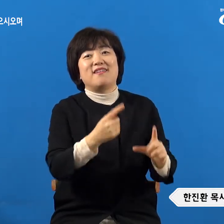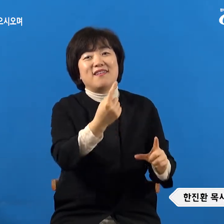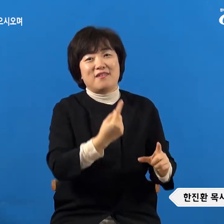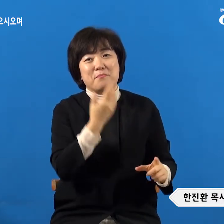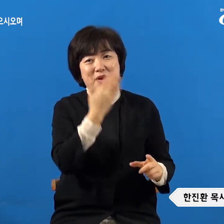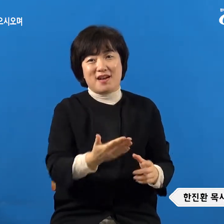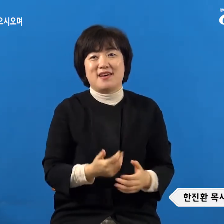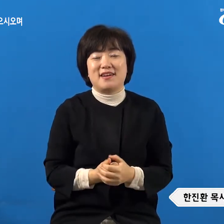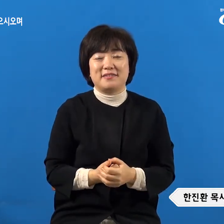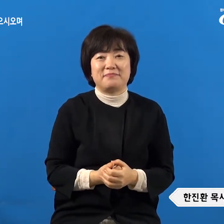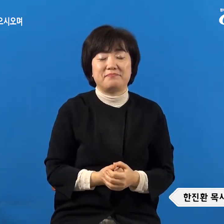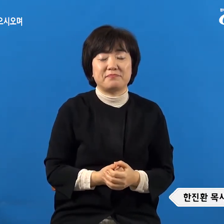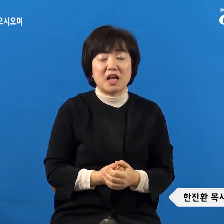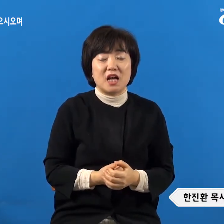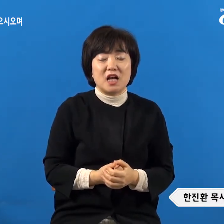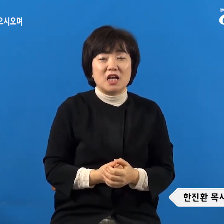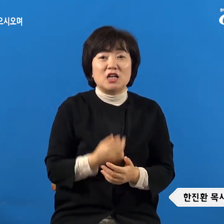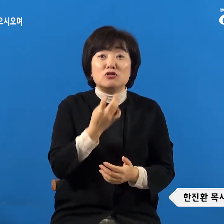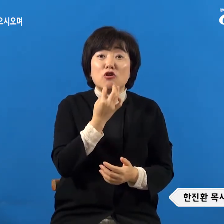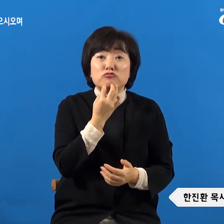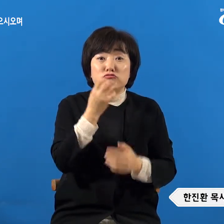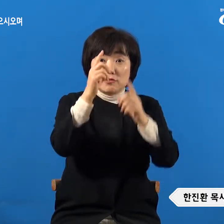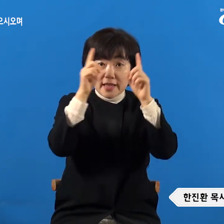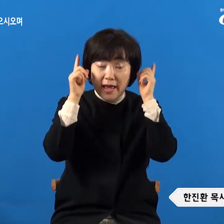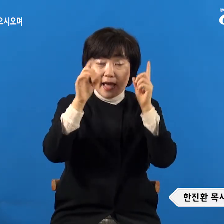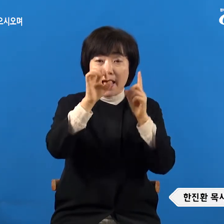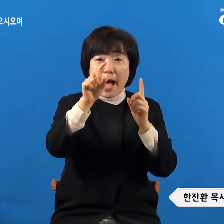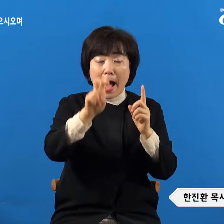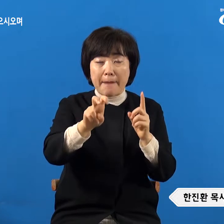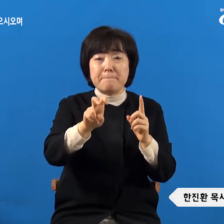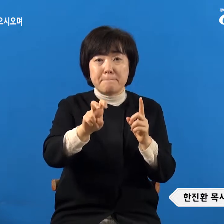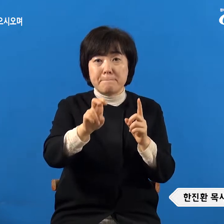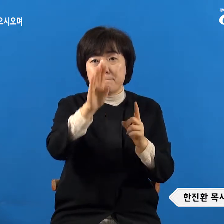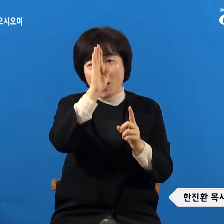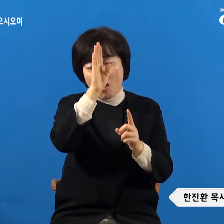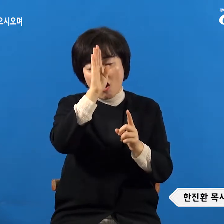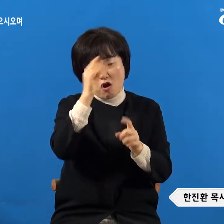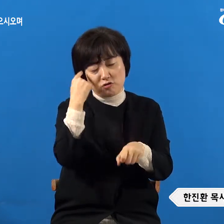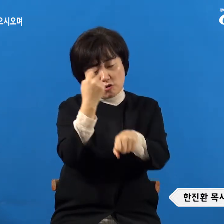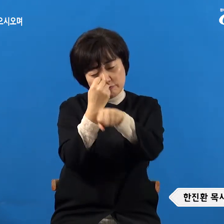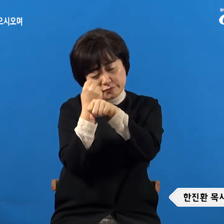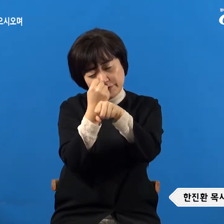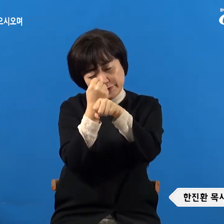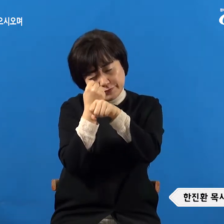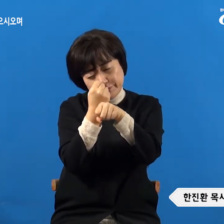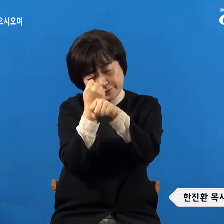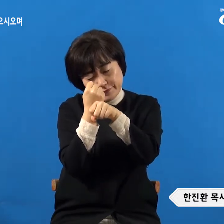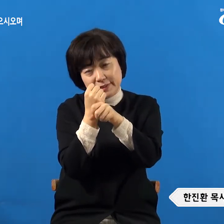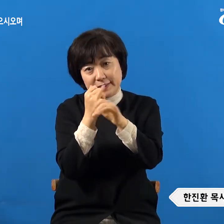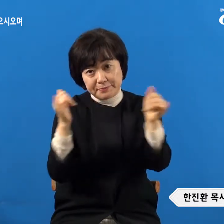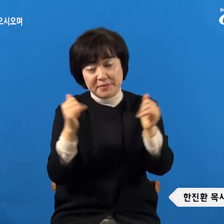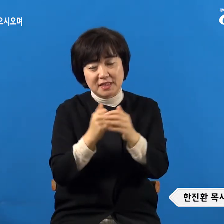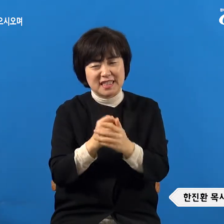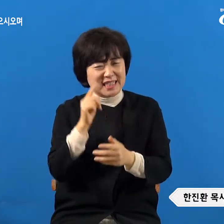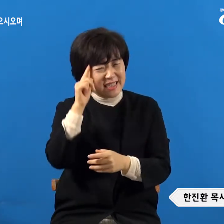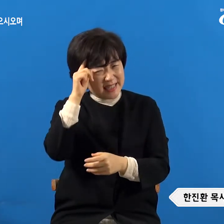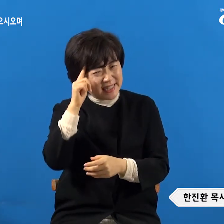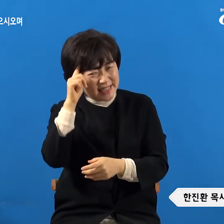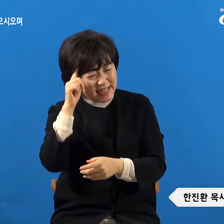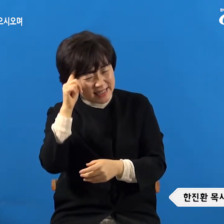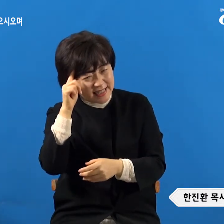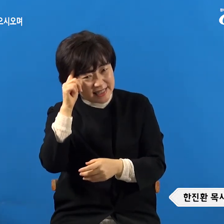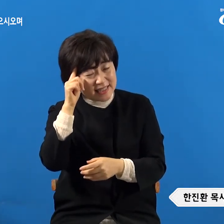서울대 암연구소에서 스트레스와 질병과의 상관관계를 밝히기 위해서 실험을